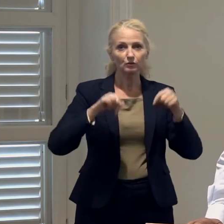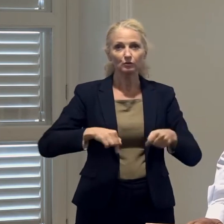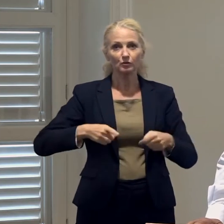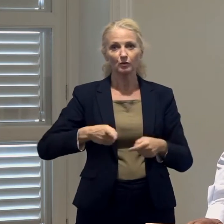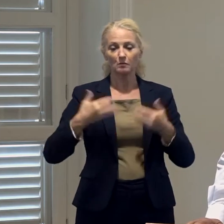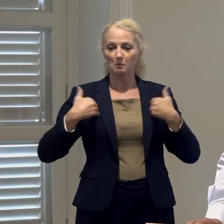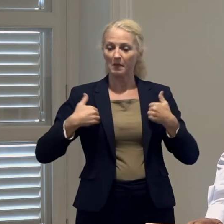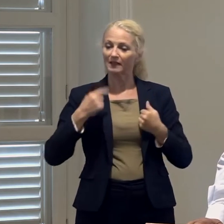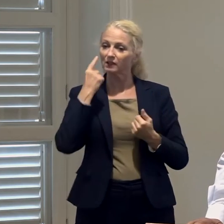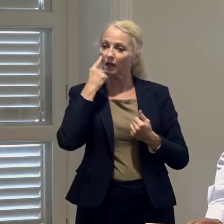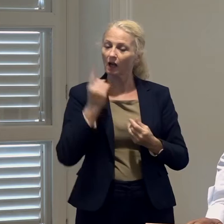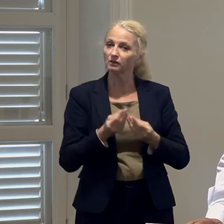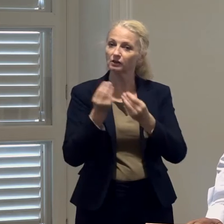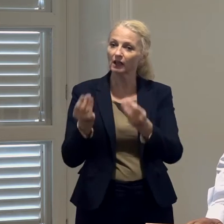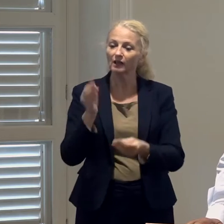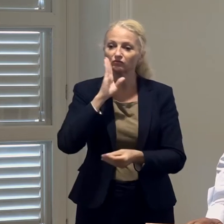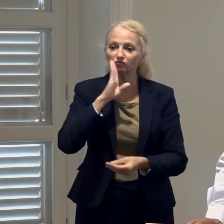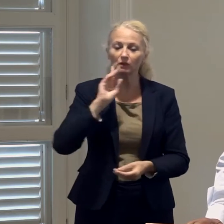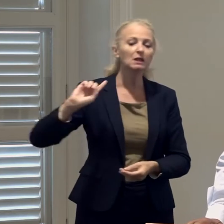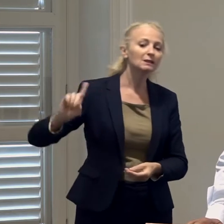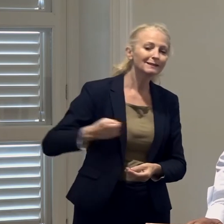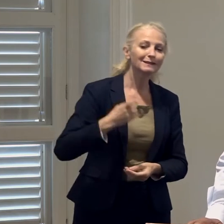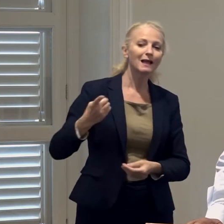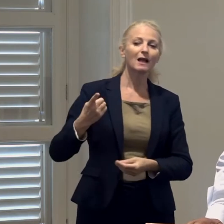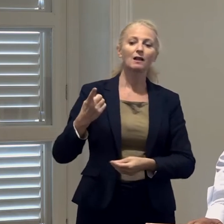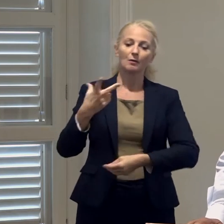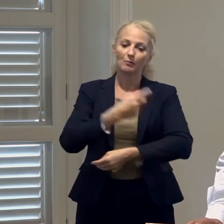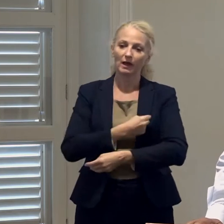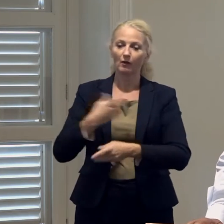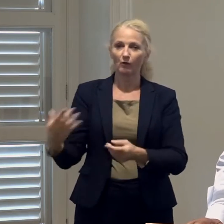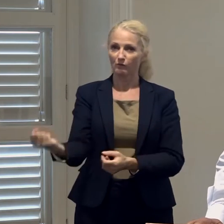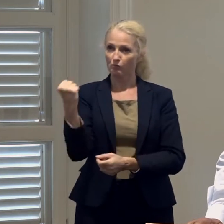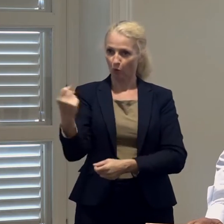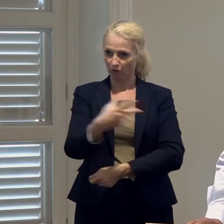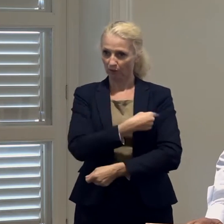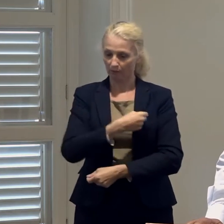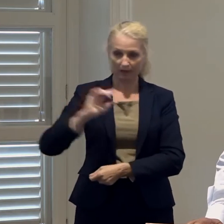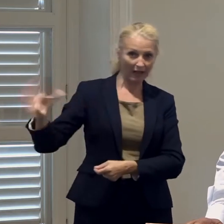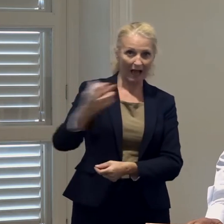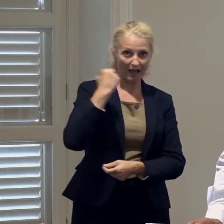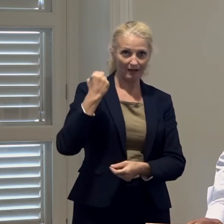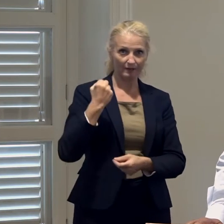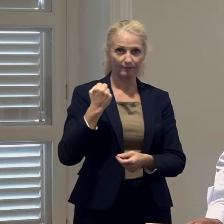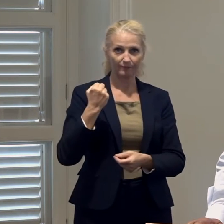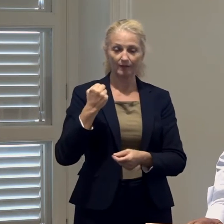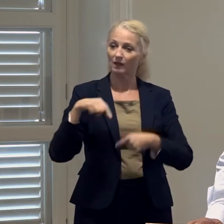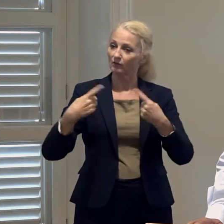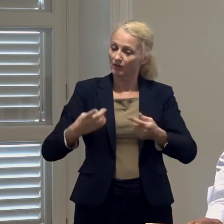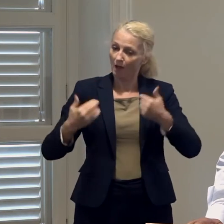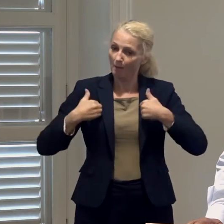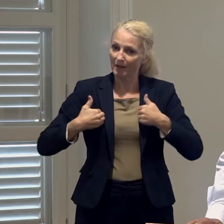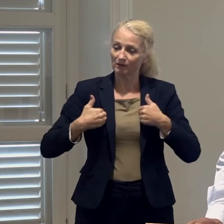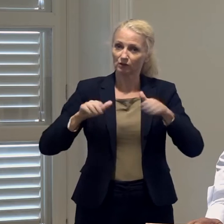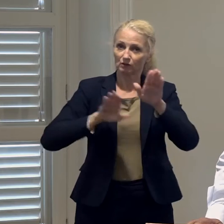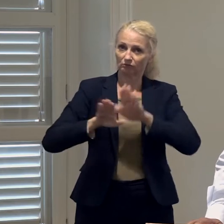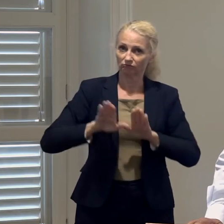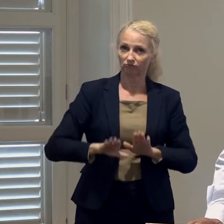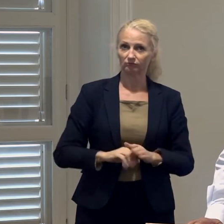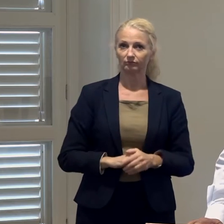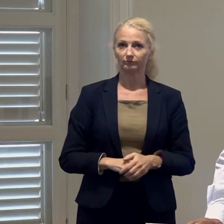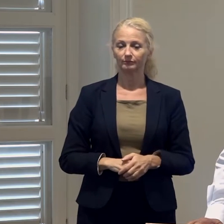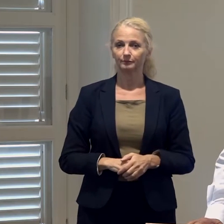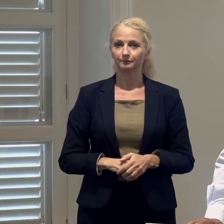boosterprik snel te halen, zodat ze beter beschermd zijn. Onze publieke gezondheid biedt ook mensen die de